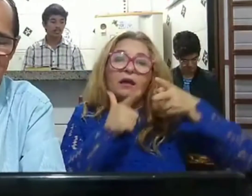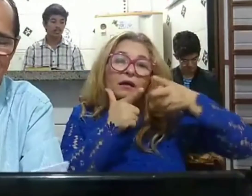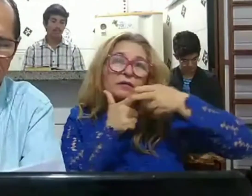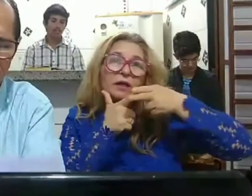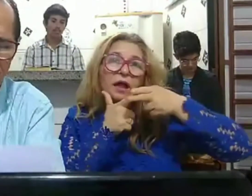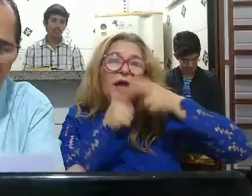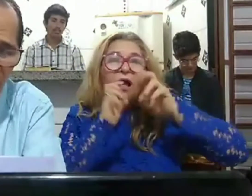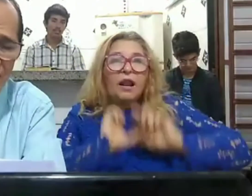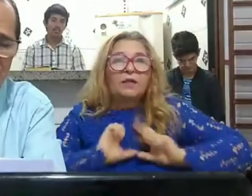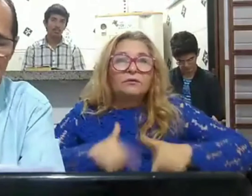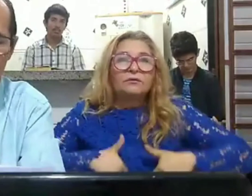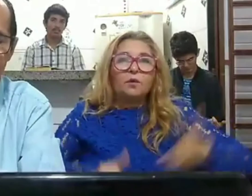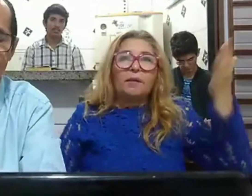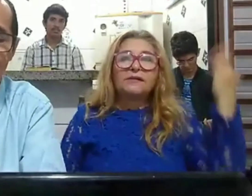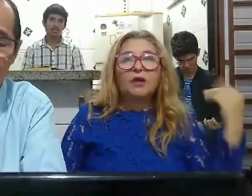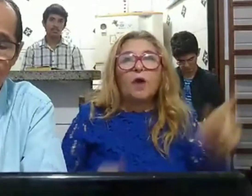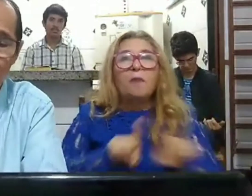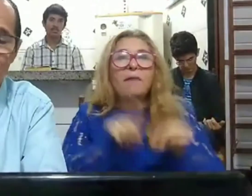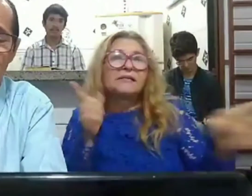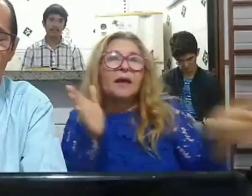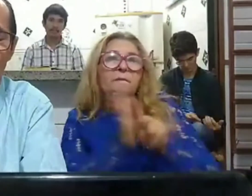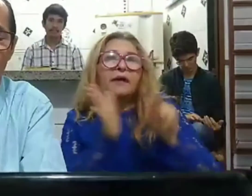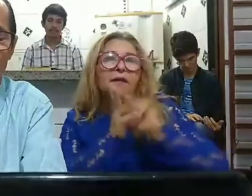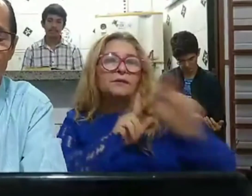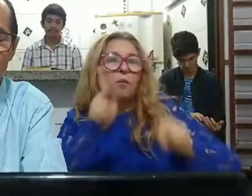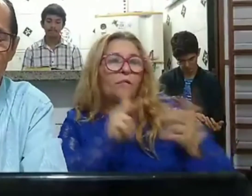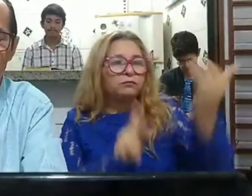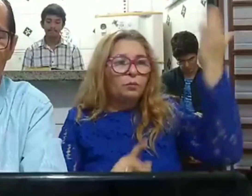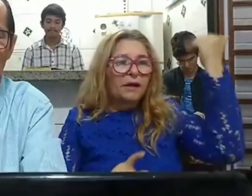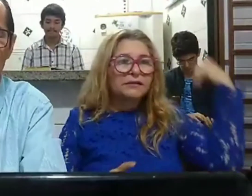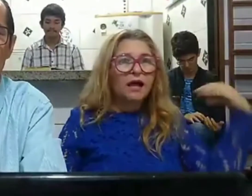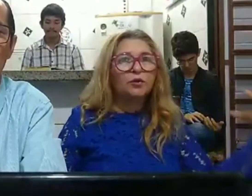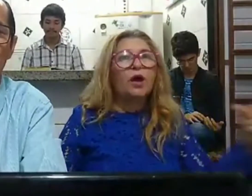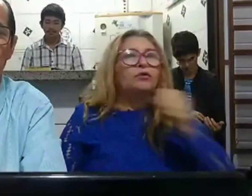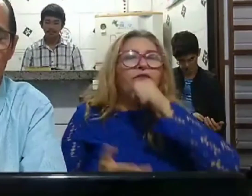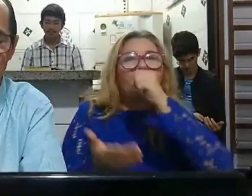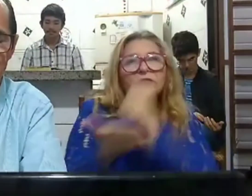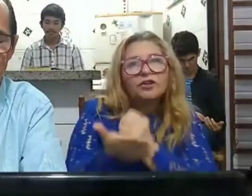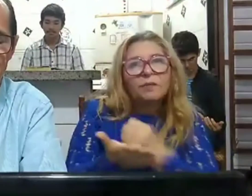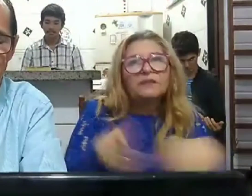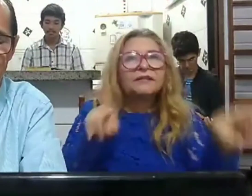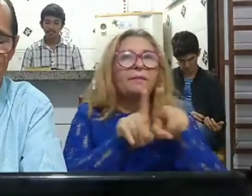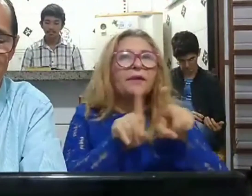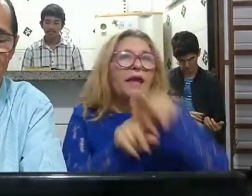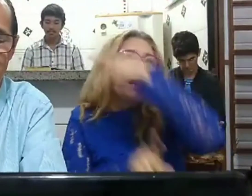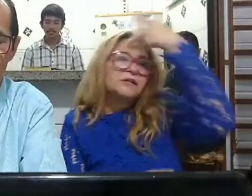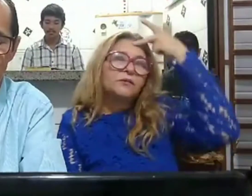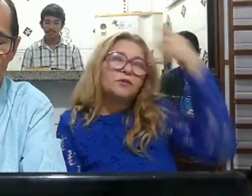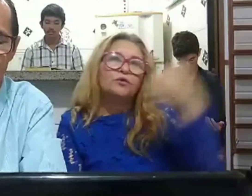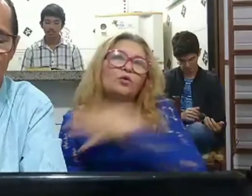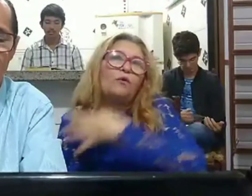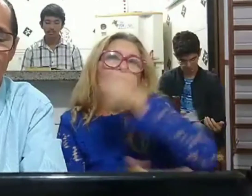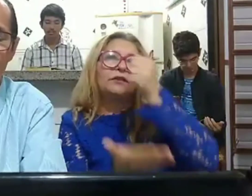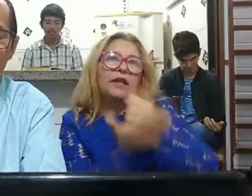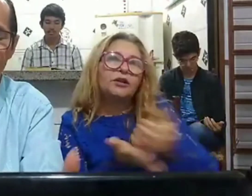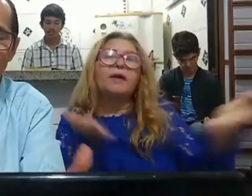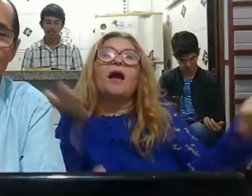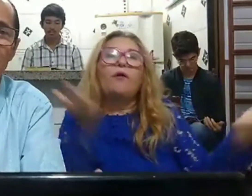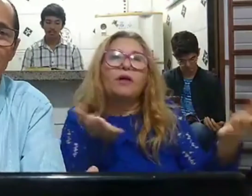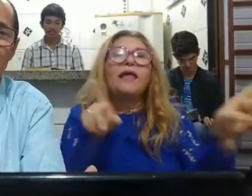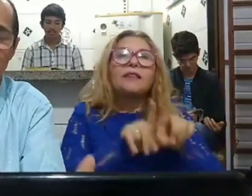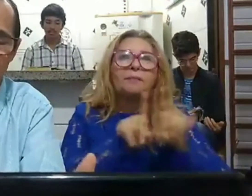diz: antes, pelo contrário, quando viram que o Evangelho da incircuncisão me fora confiado,